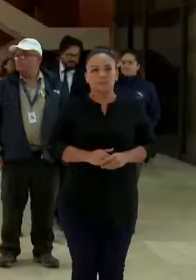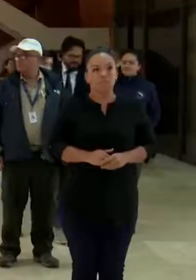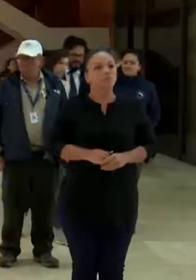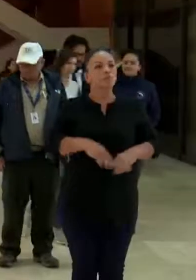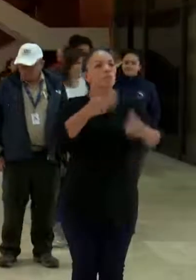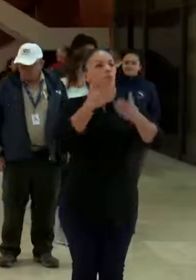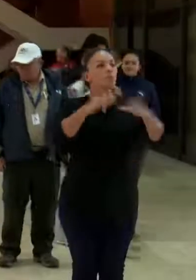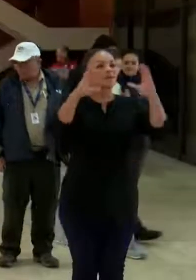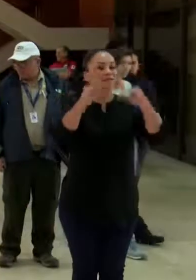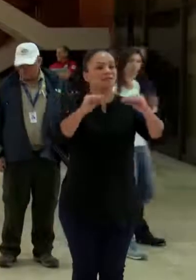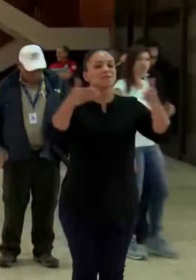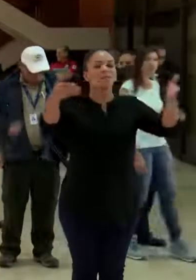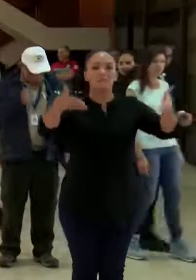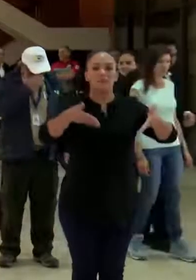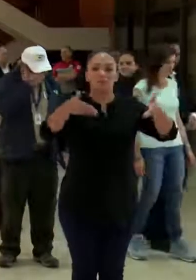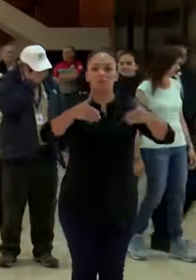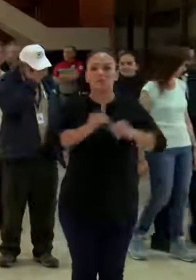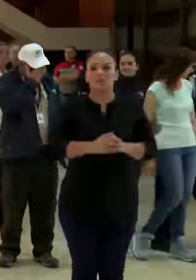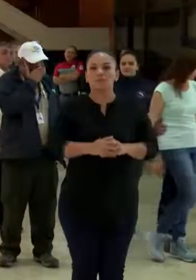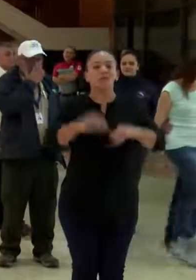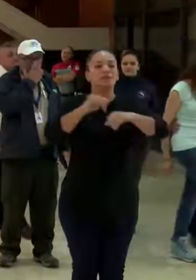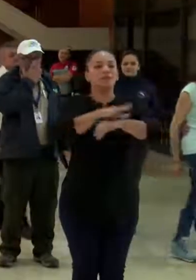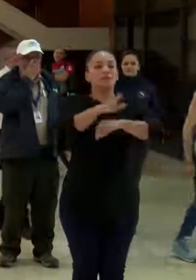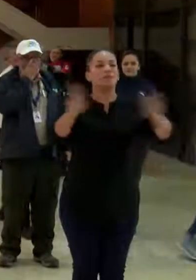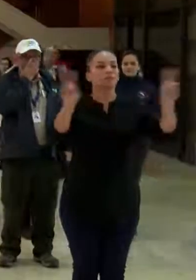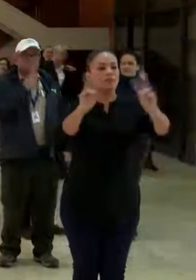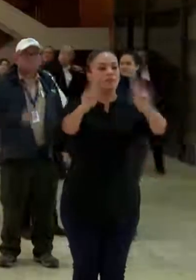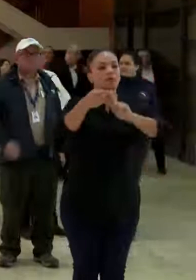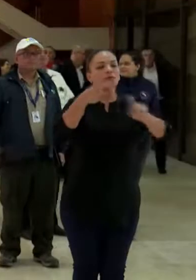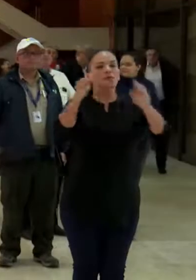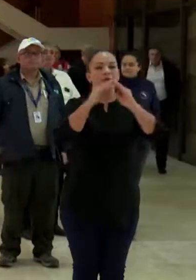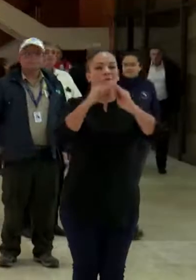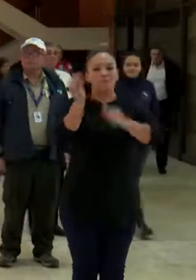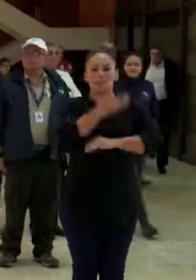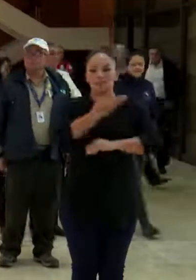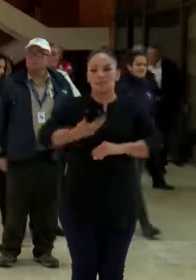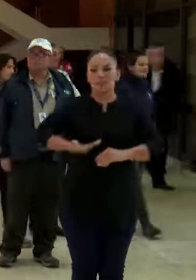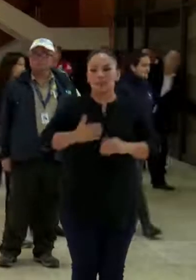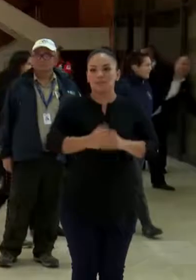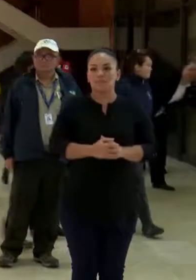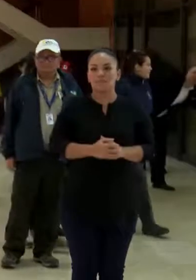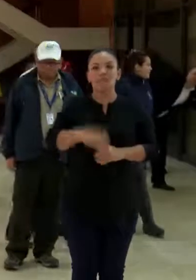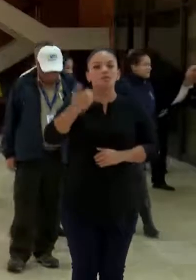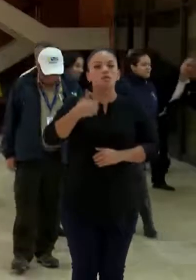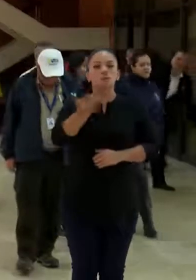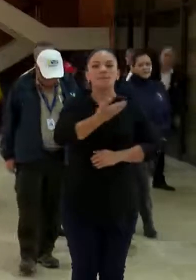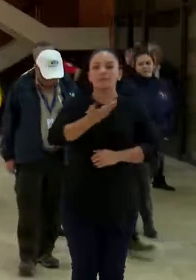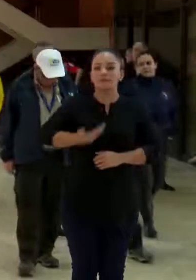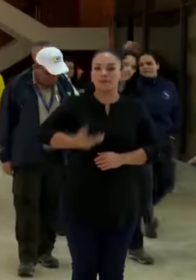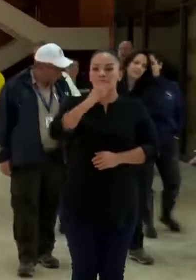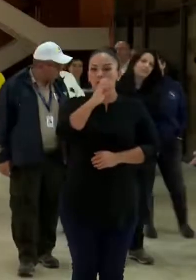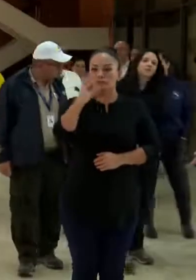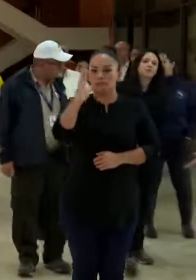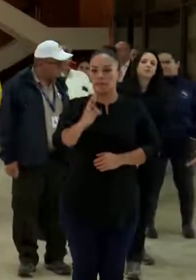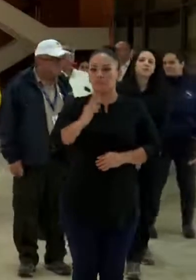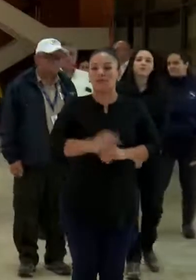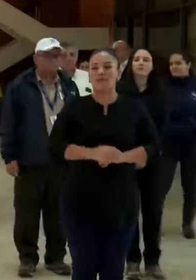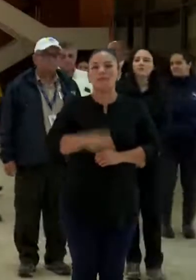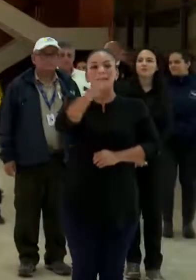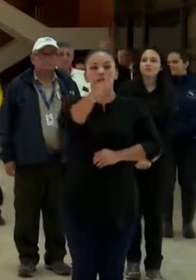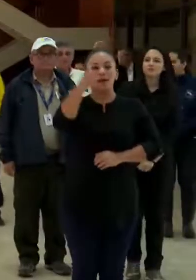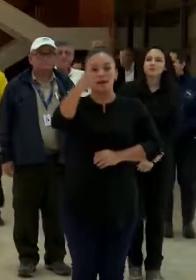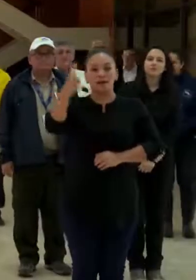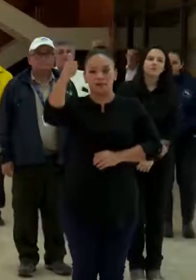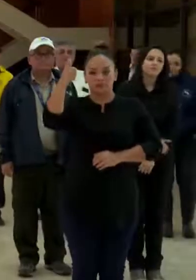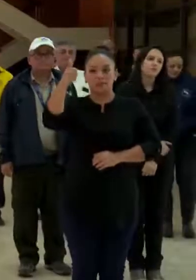Muy buenas tardes y bienvenidos. Transmitimos en vivo desde Casa Presidencial. El señor Presidente de la República y jerarcas del